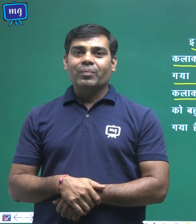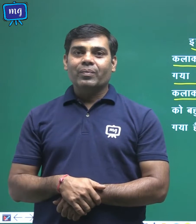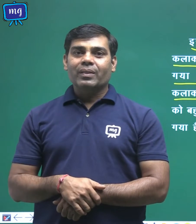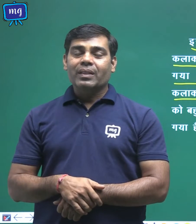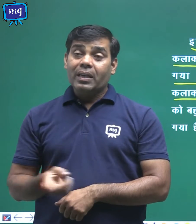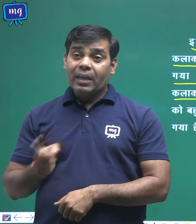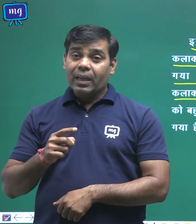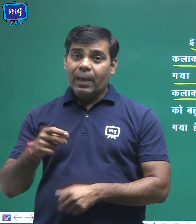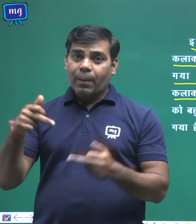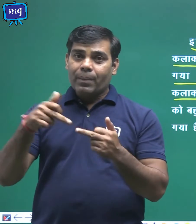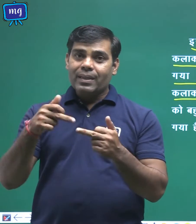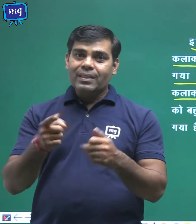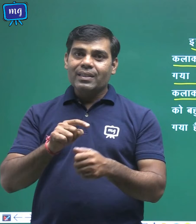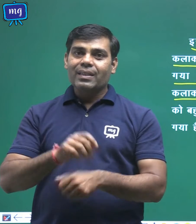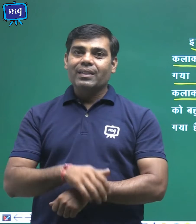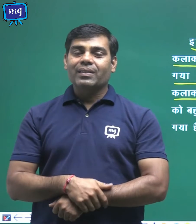के बीच की